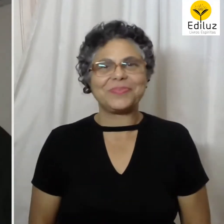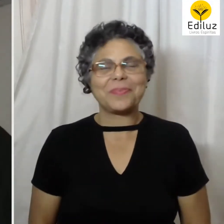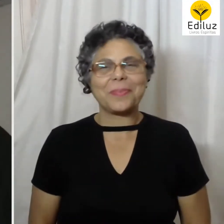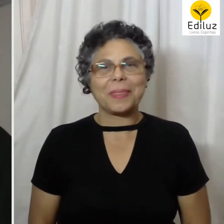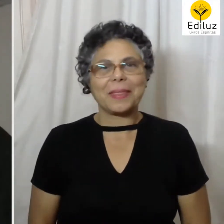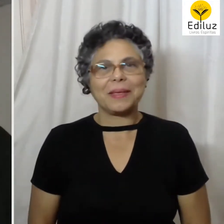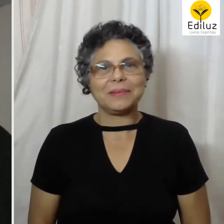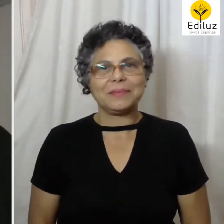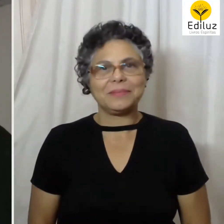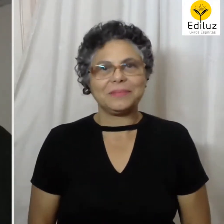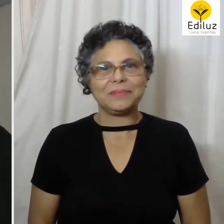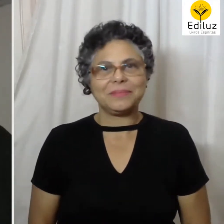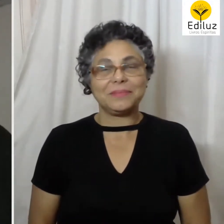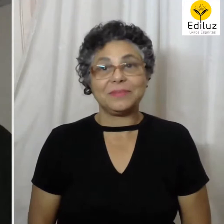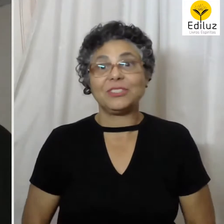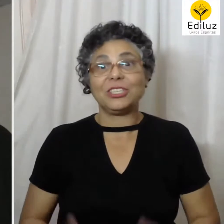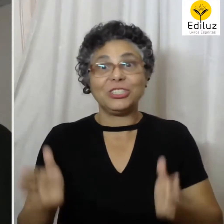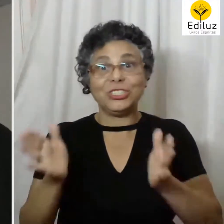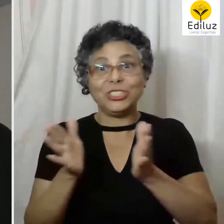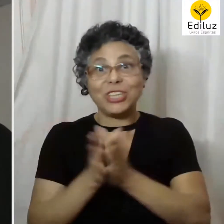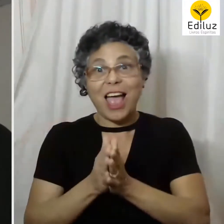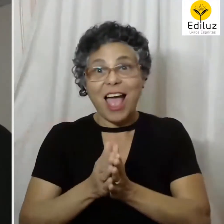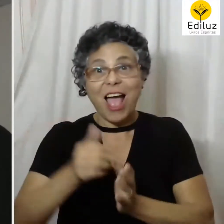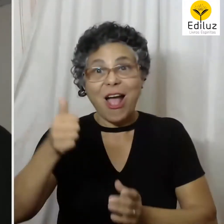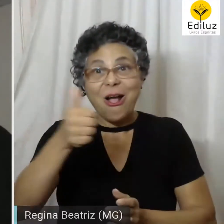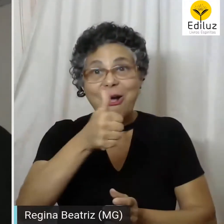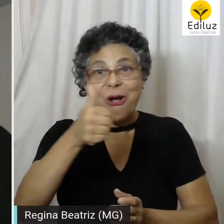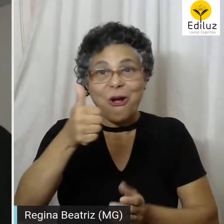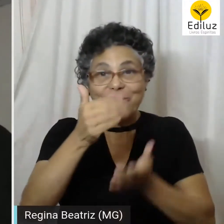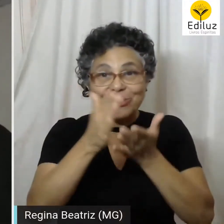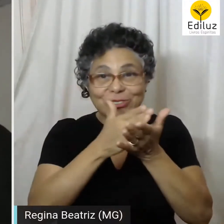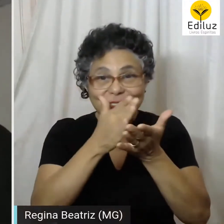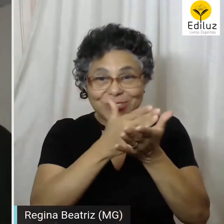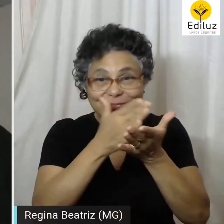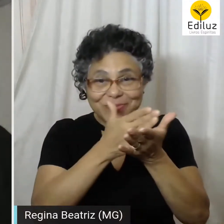Estamos com o volume 11 das suas obras,